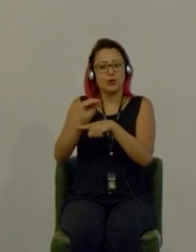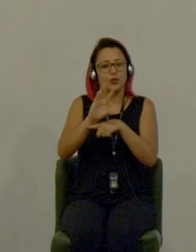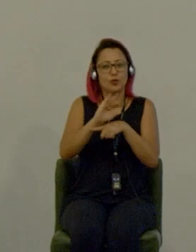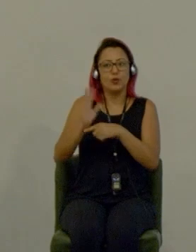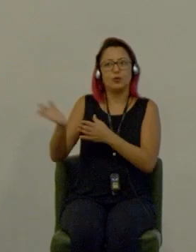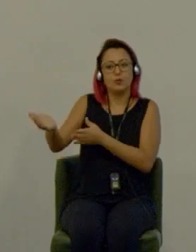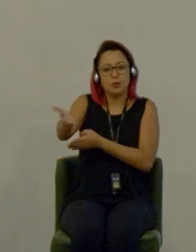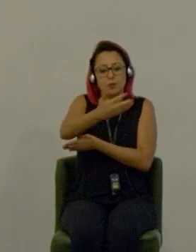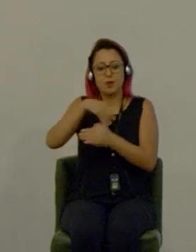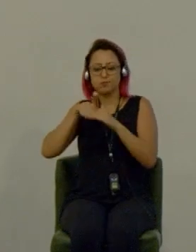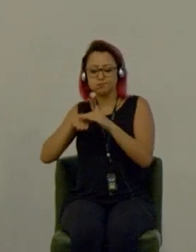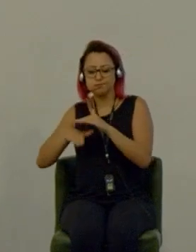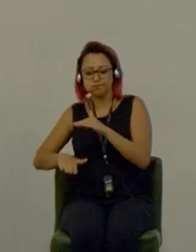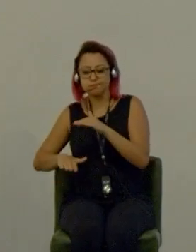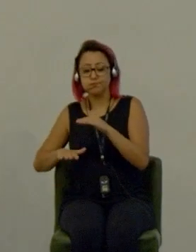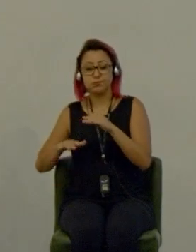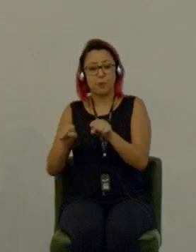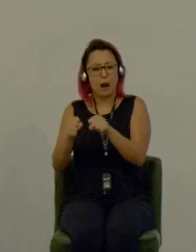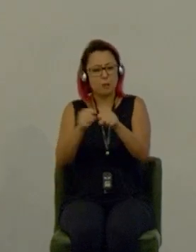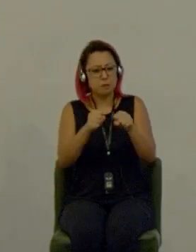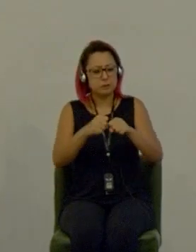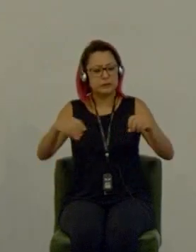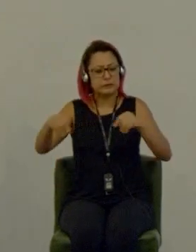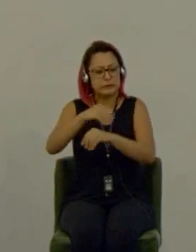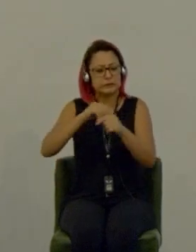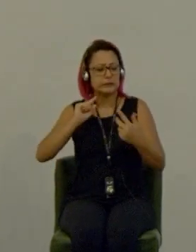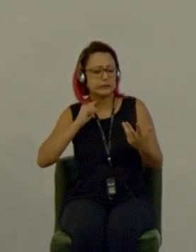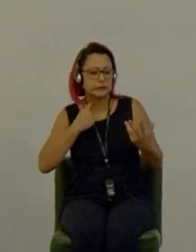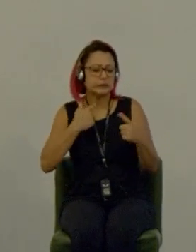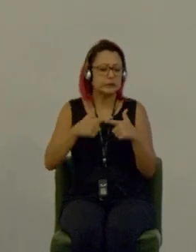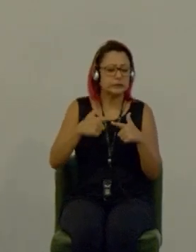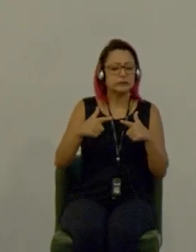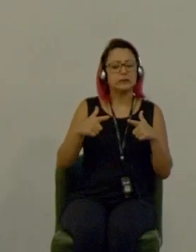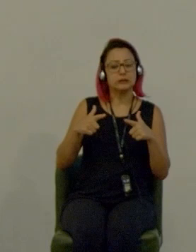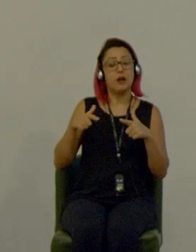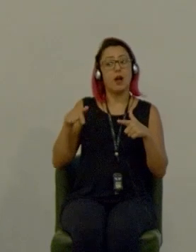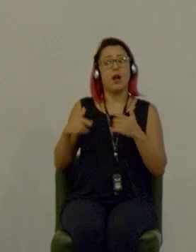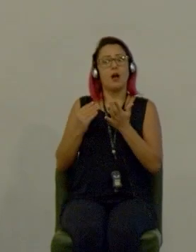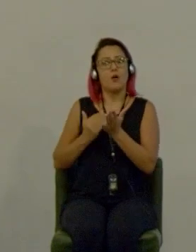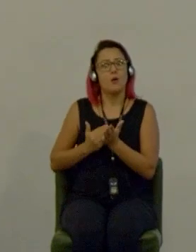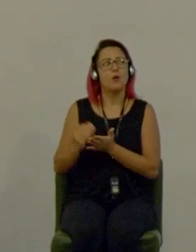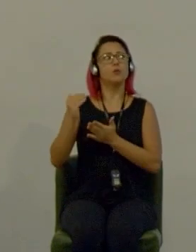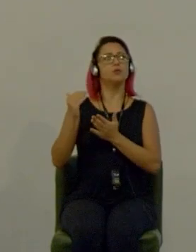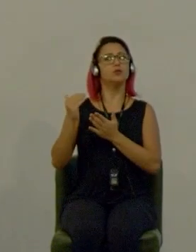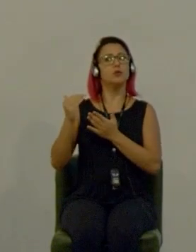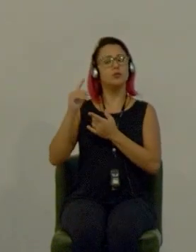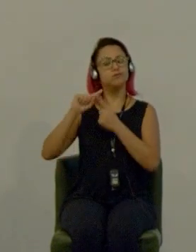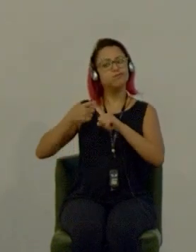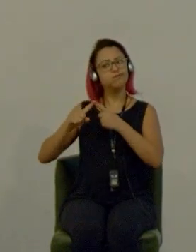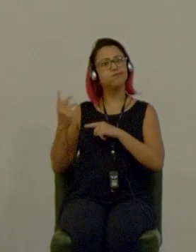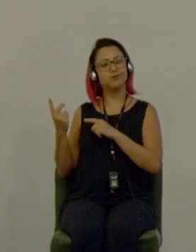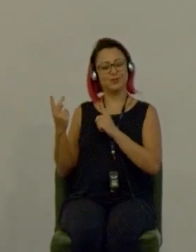Voilà. Et ça, c'était vraiment le point de départ de Terraforma. Et puis, l'autre point de